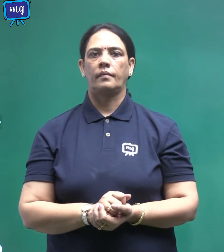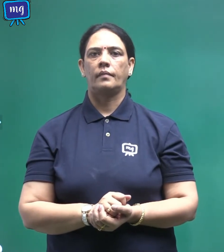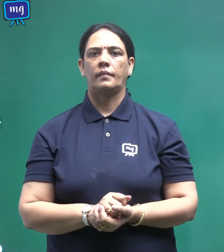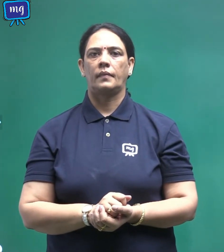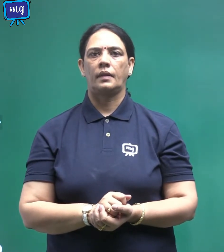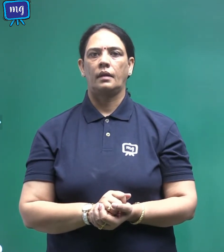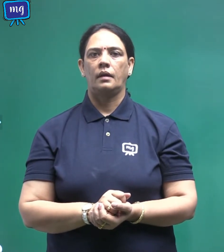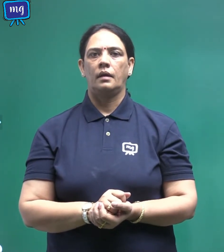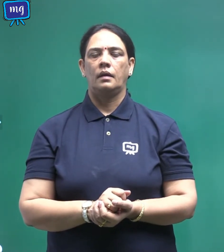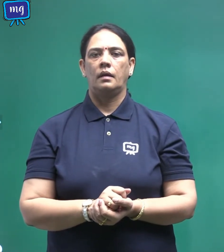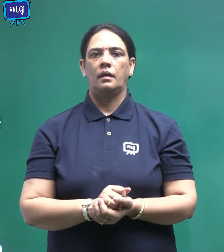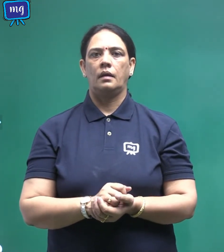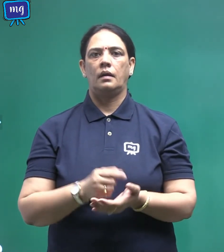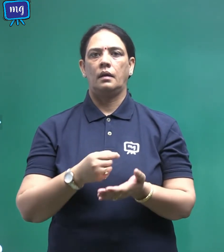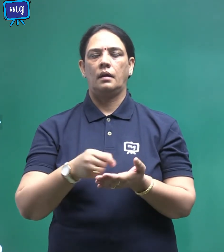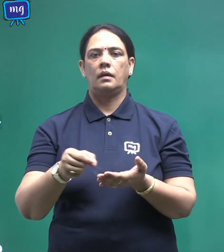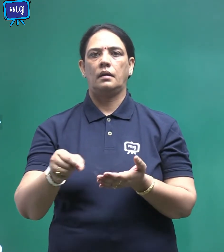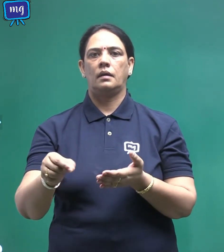बट्टा प्रतिशत